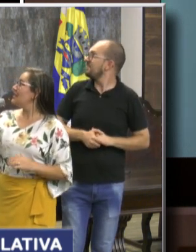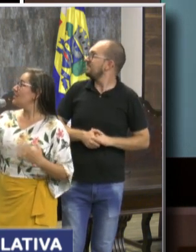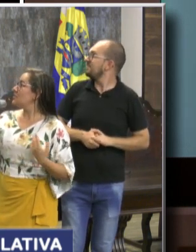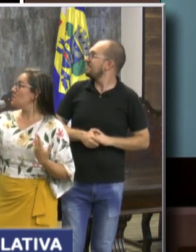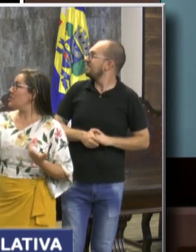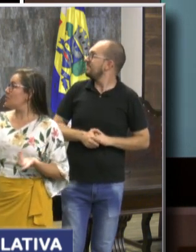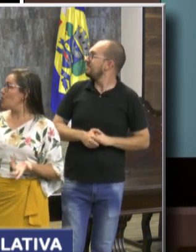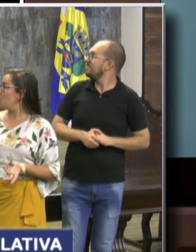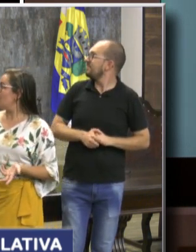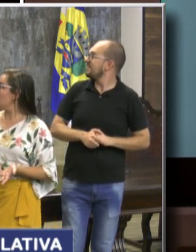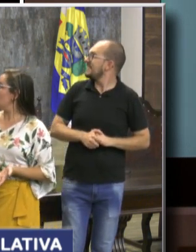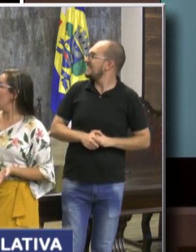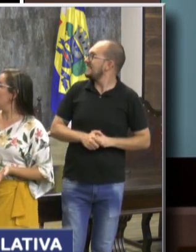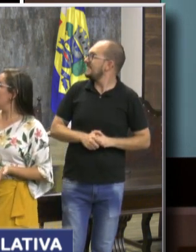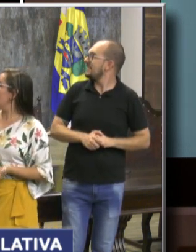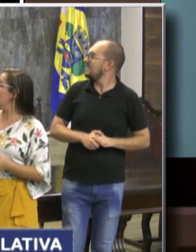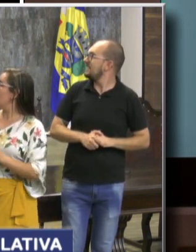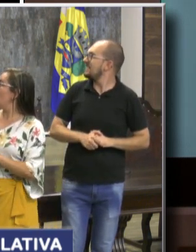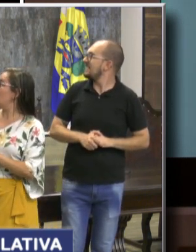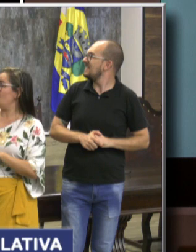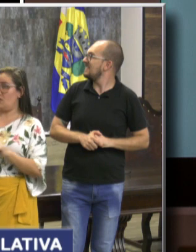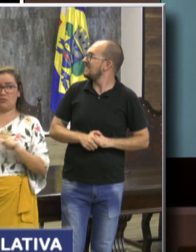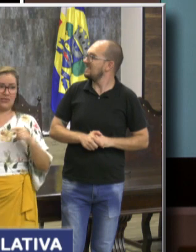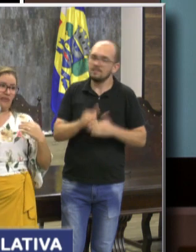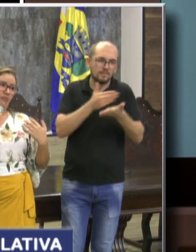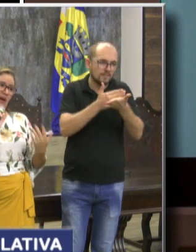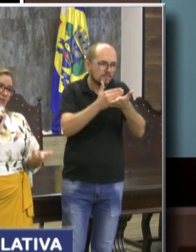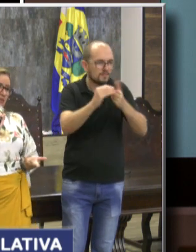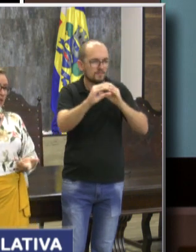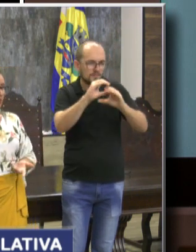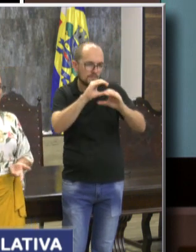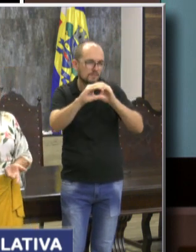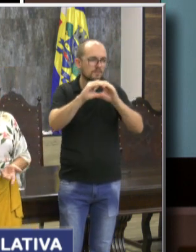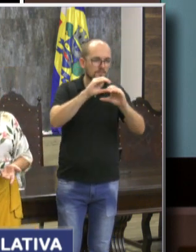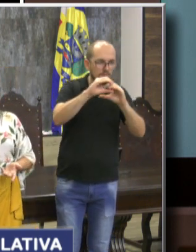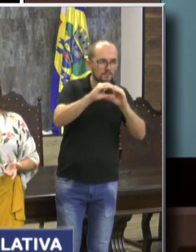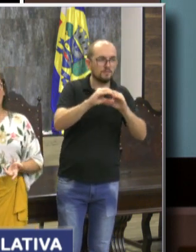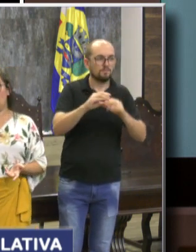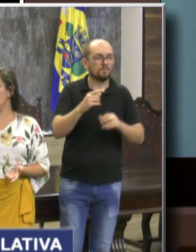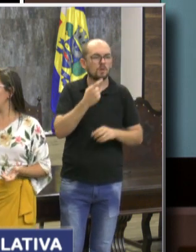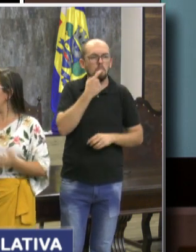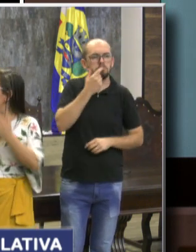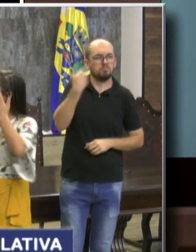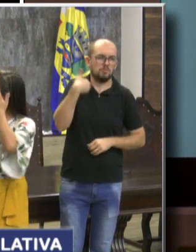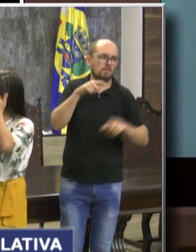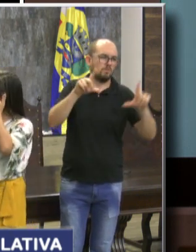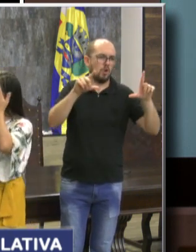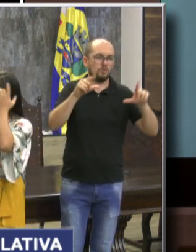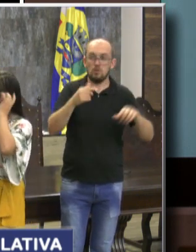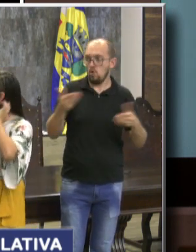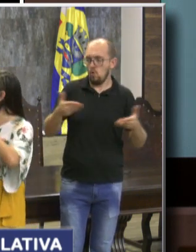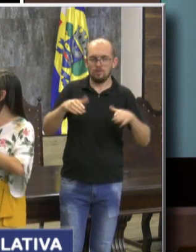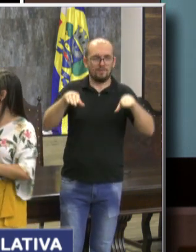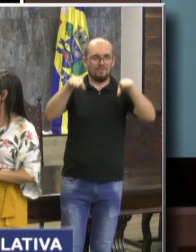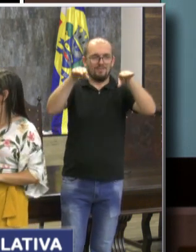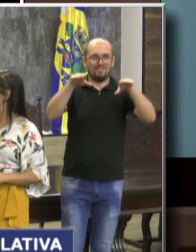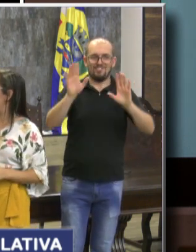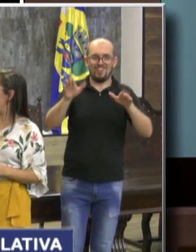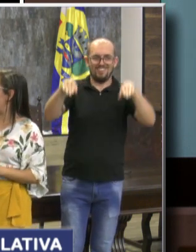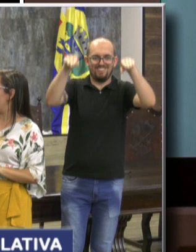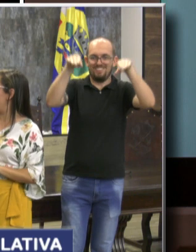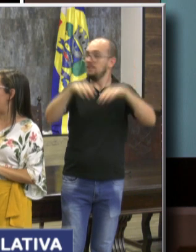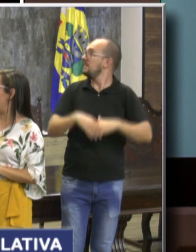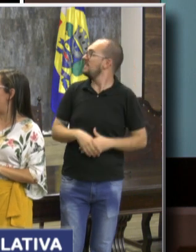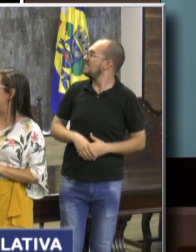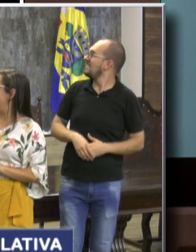ali, então as primeiras comunicações, né? Essa foto já é o Gustavo mais atualmente. Hoje ele está dessa altura ali. O Henrique está com um